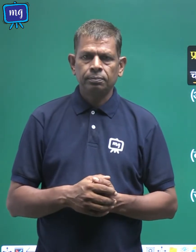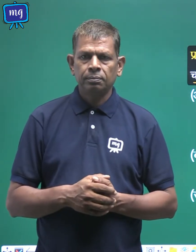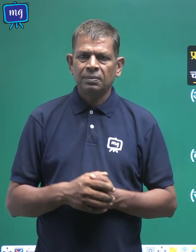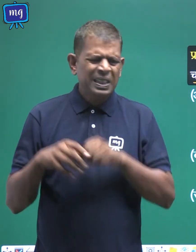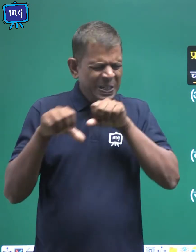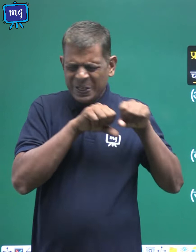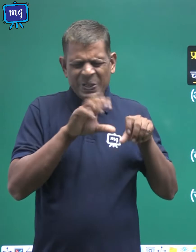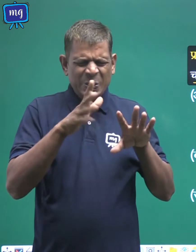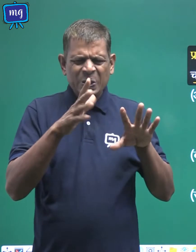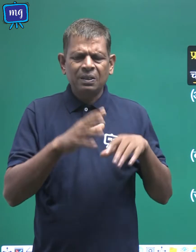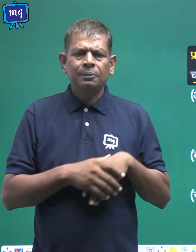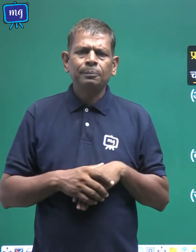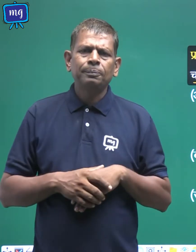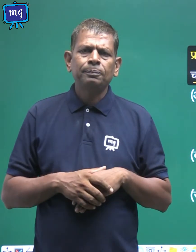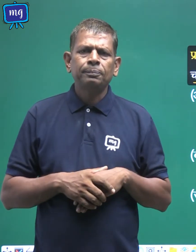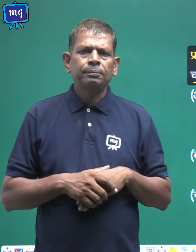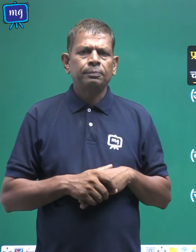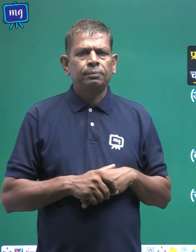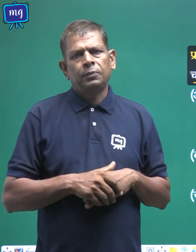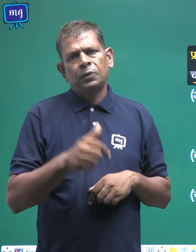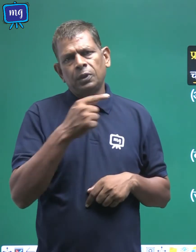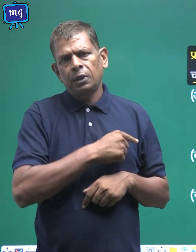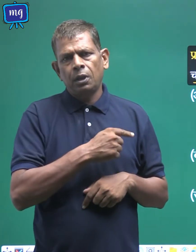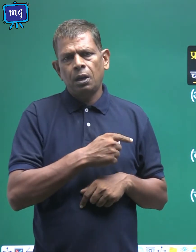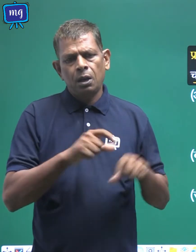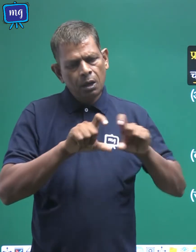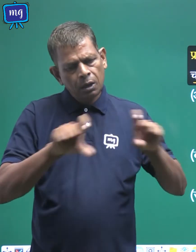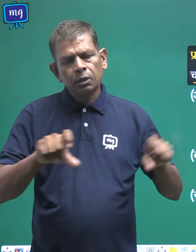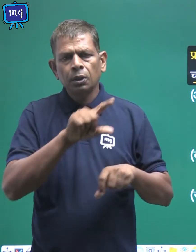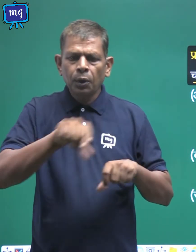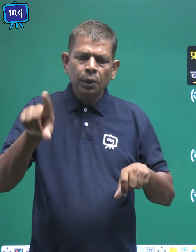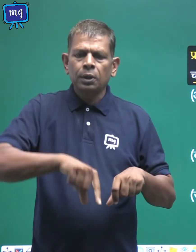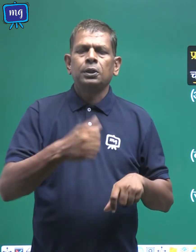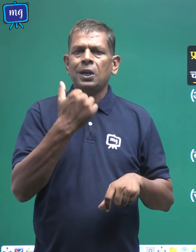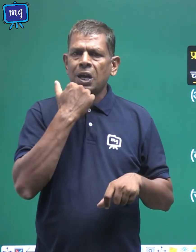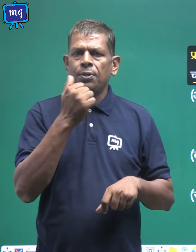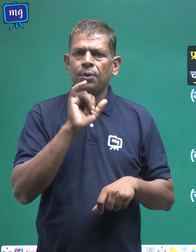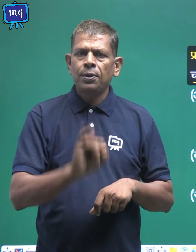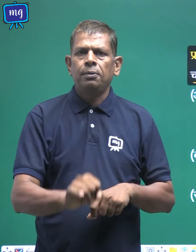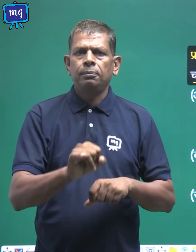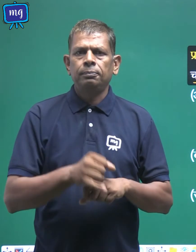मांस वगैरह नहीं खाती। तो यह कथन असत्य है।